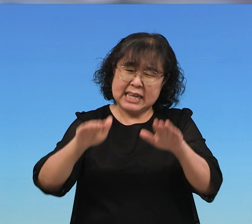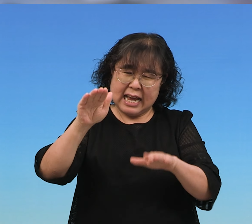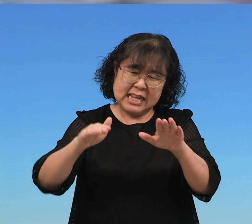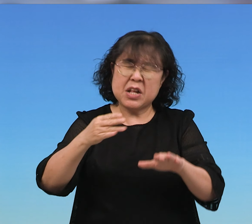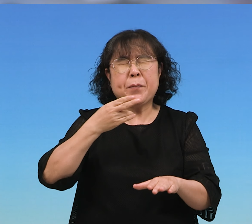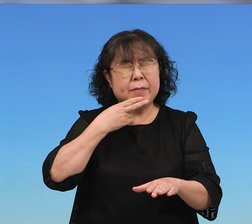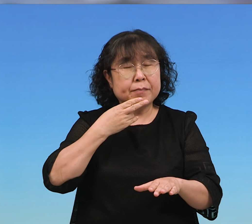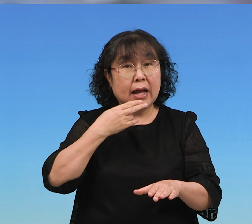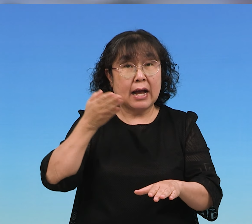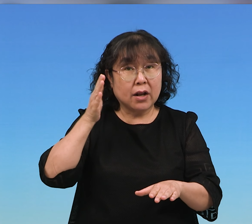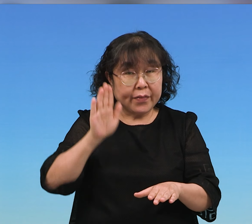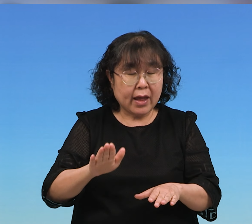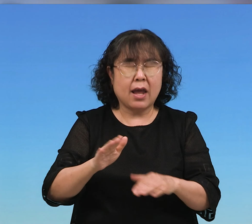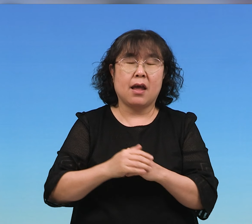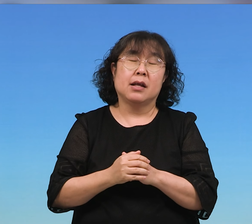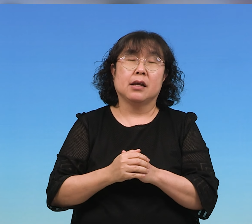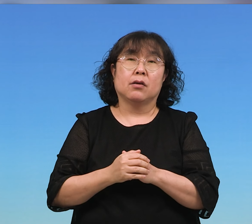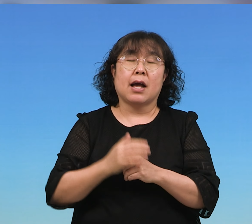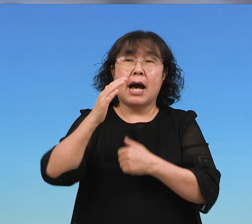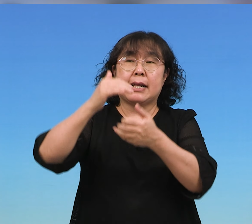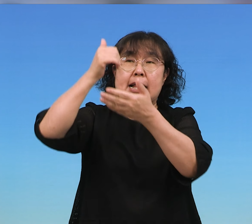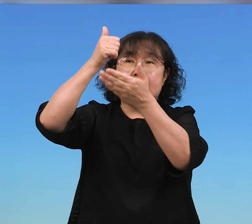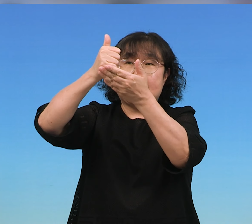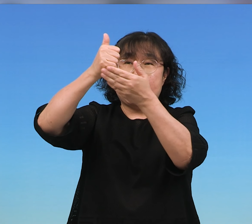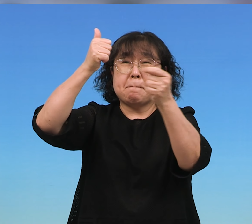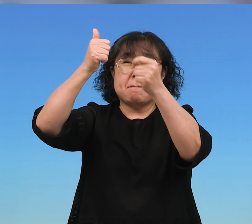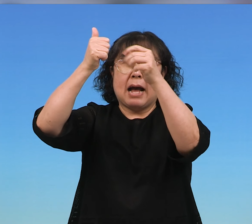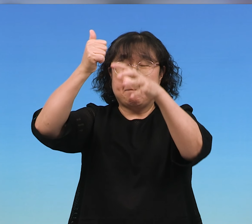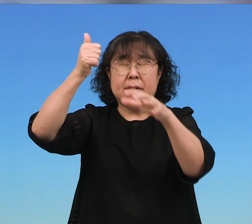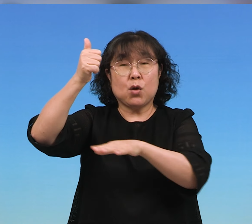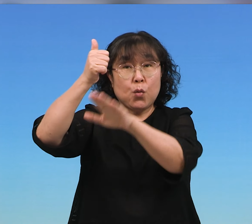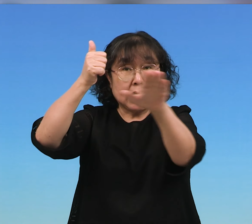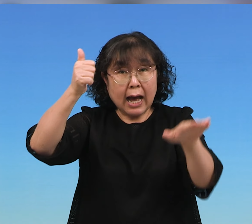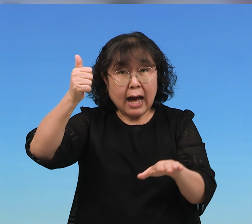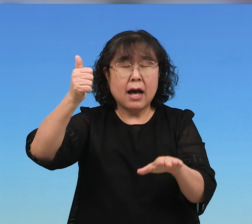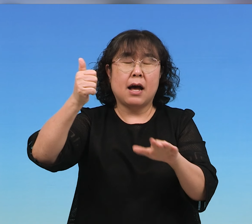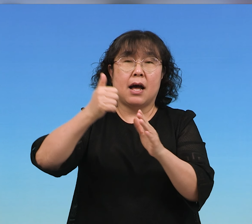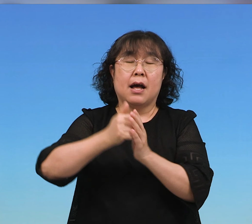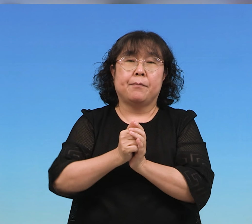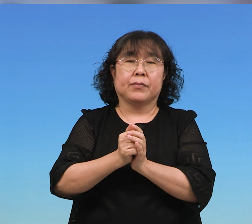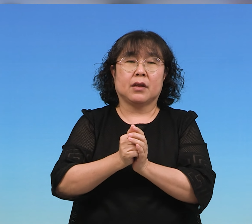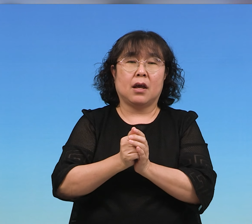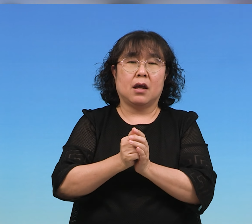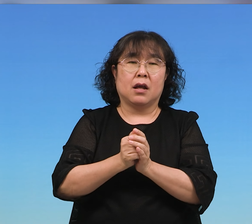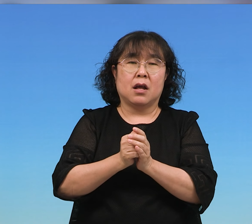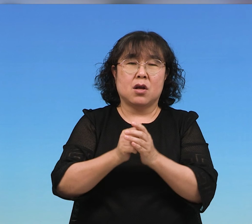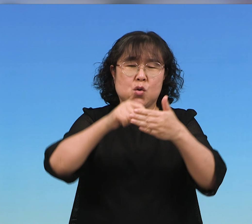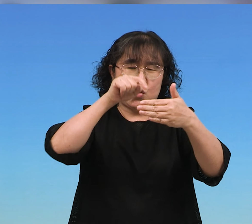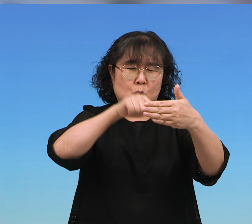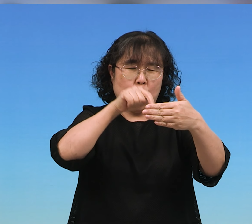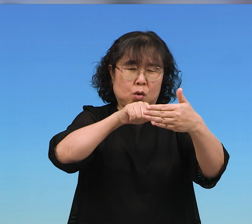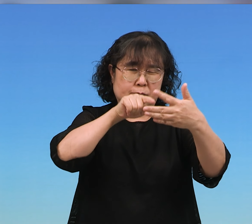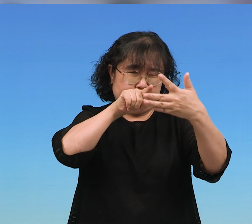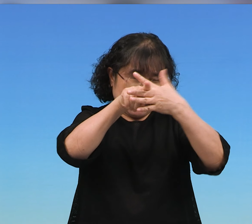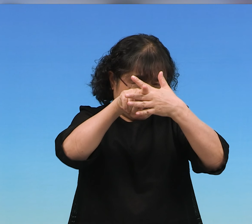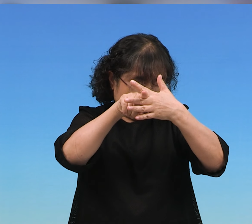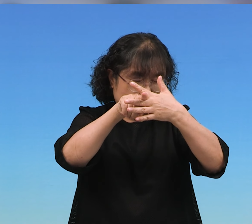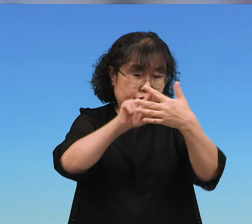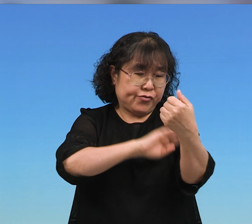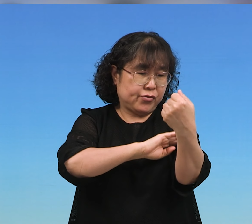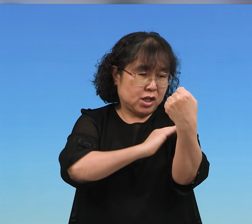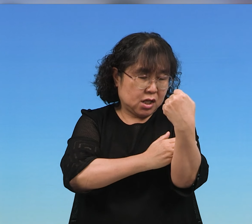그래서 저는 이런 의미에서 하나님 앞에서 우리가 정말 이 안목, 그 안목, 드러나지 않는 것을